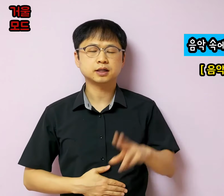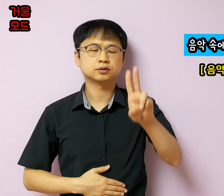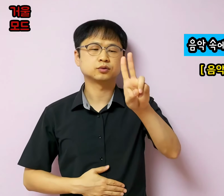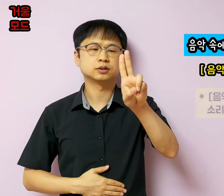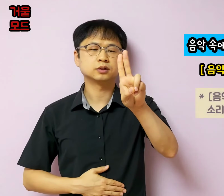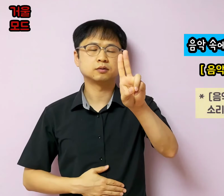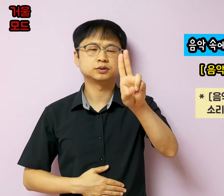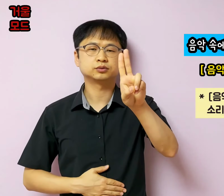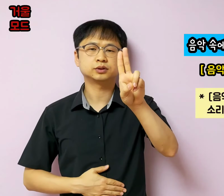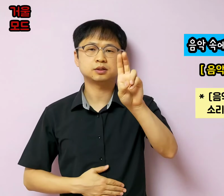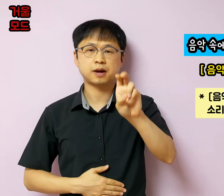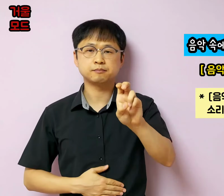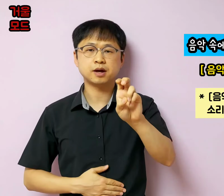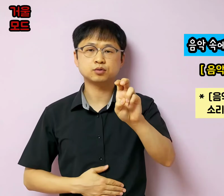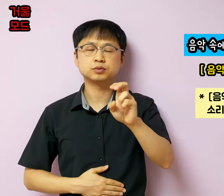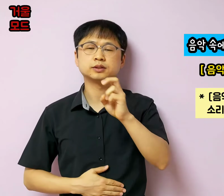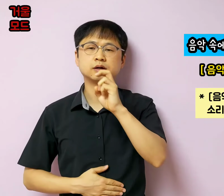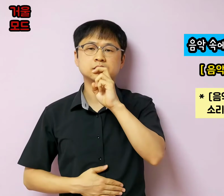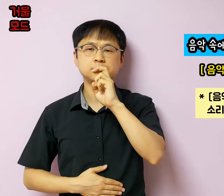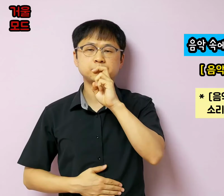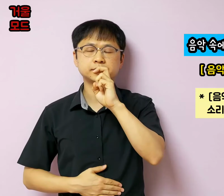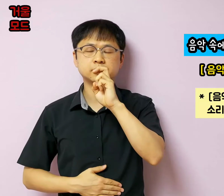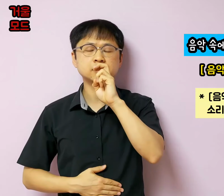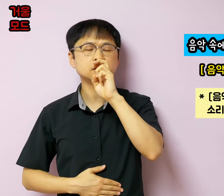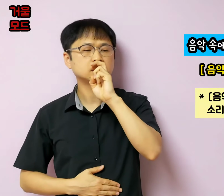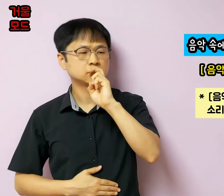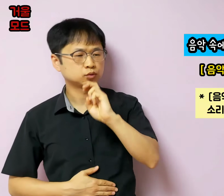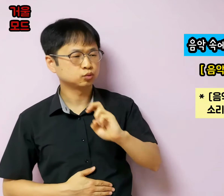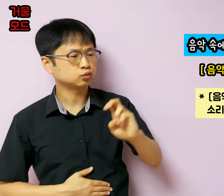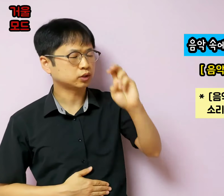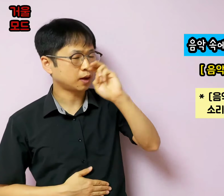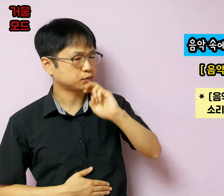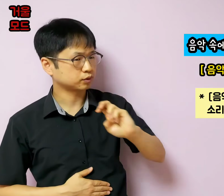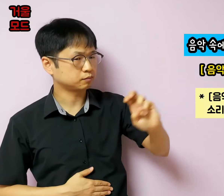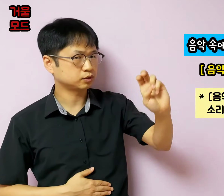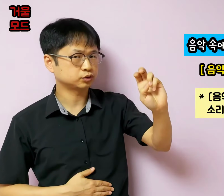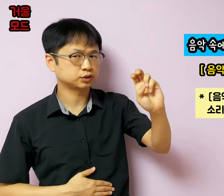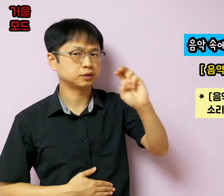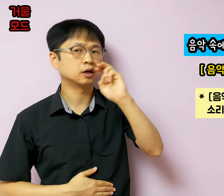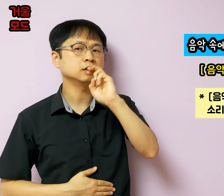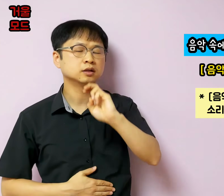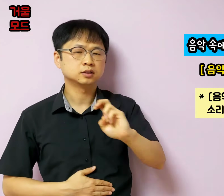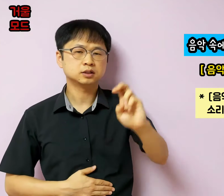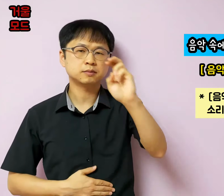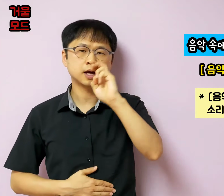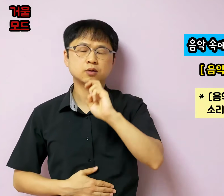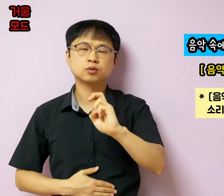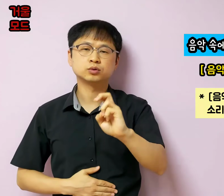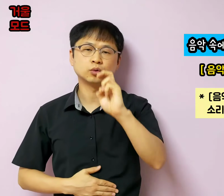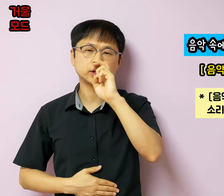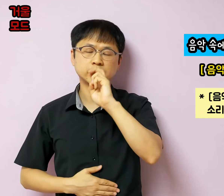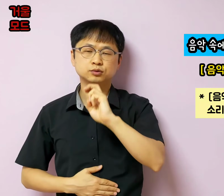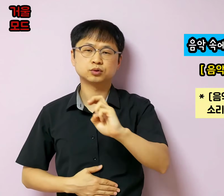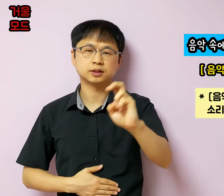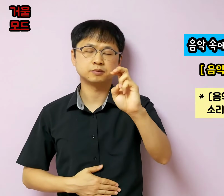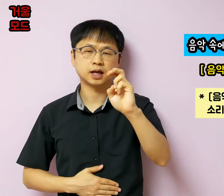음악이라는 수어는 검지 중지를 반만 구분해서 입 앞에서 둥글게 앞으로 내밀어 주시면 음악 혹은 노래라는 수어가